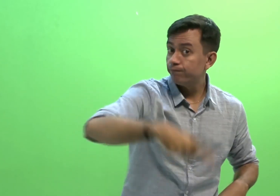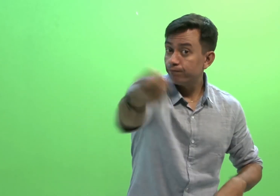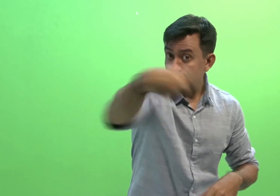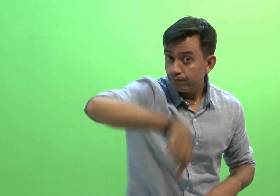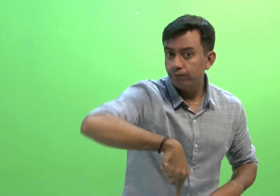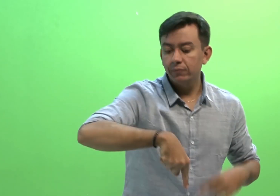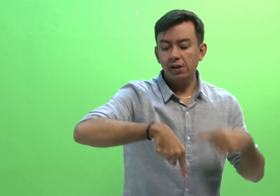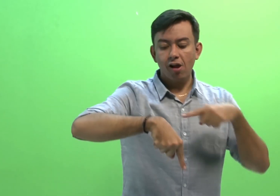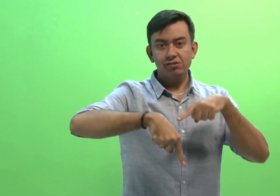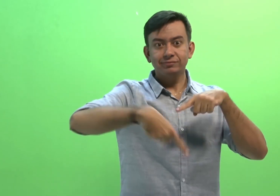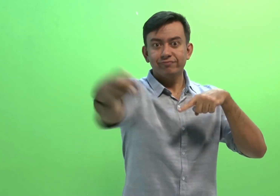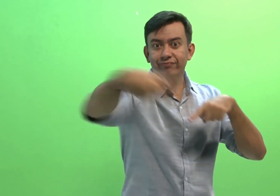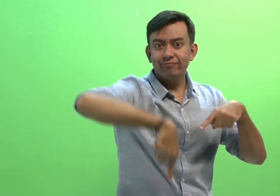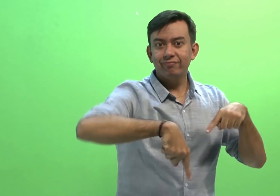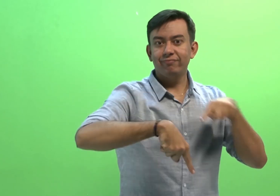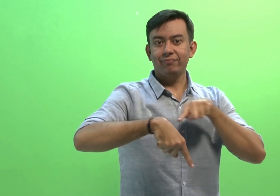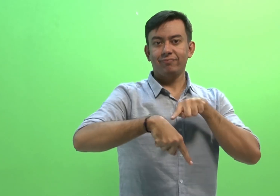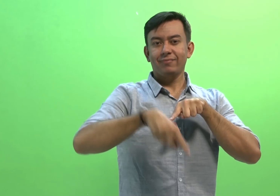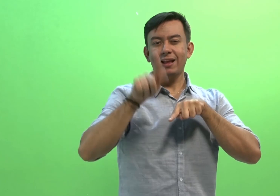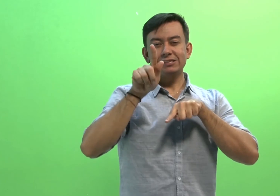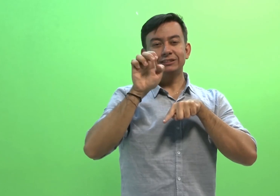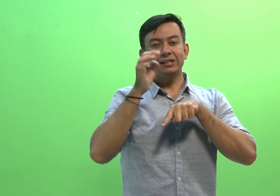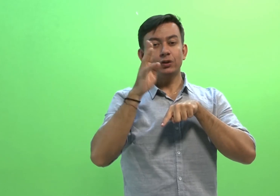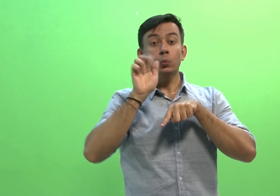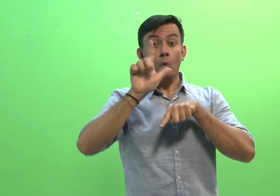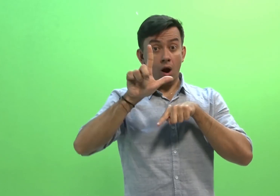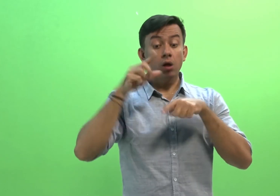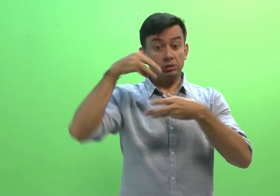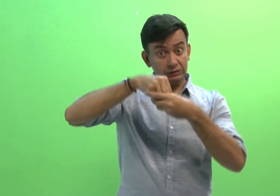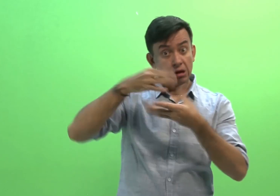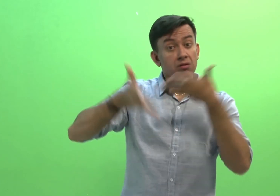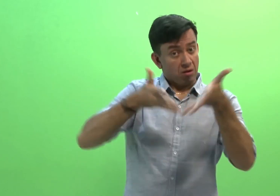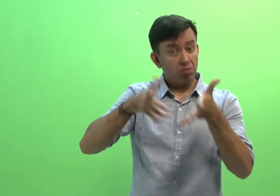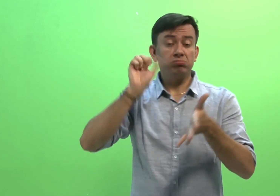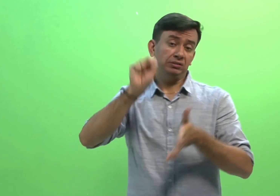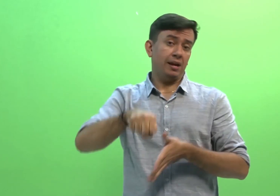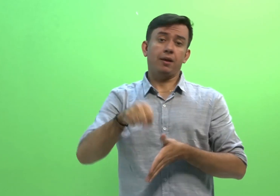aqui, então é um gestual presente na língua de sinais, sim.